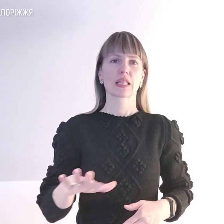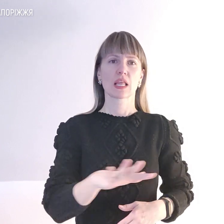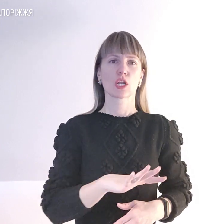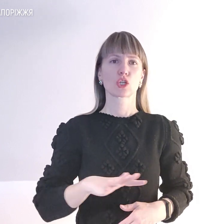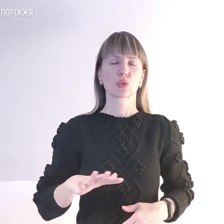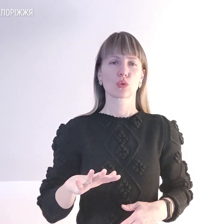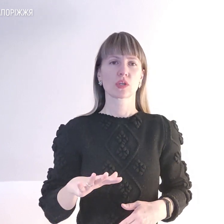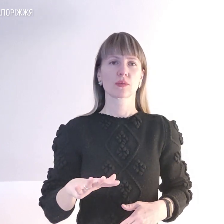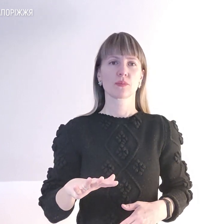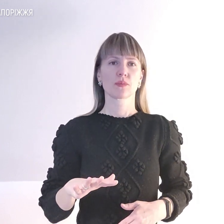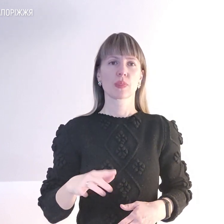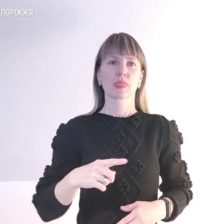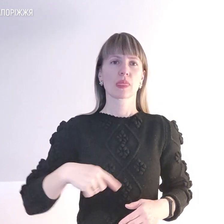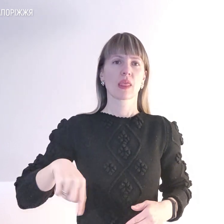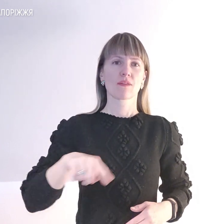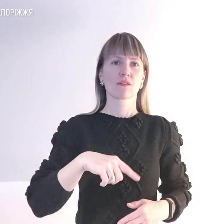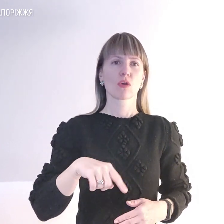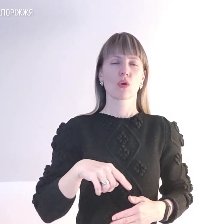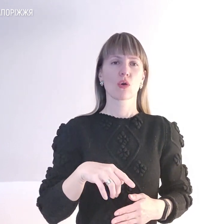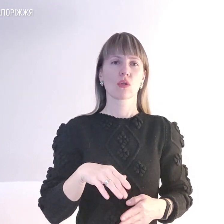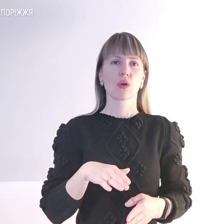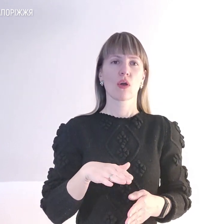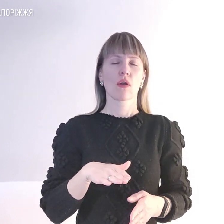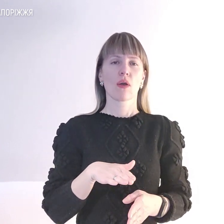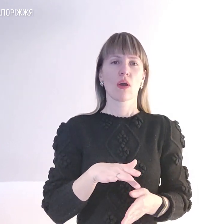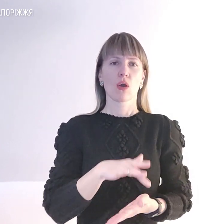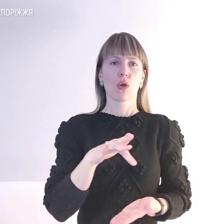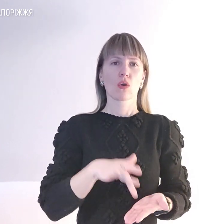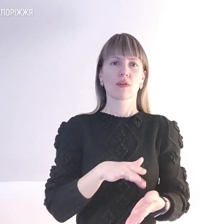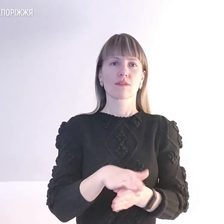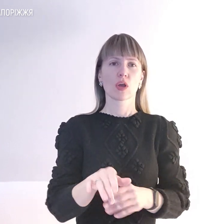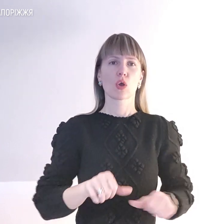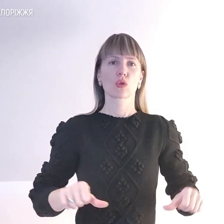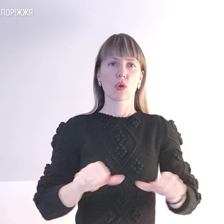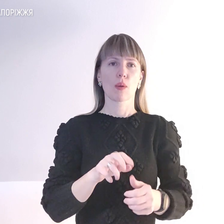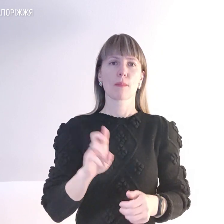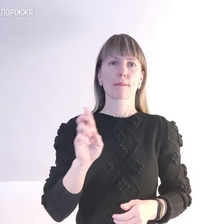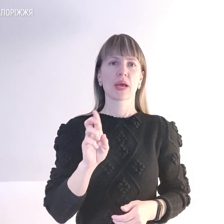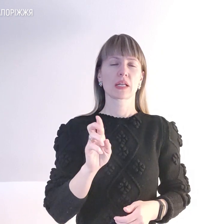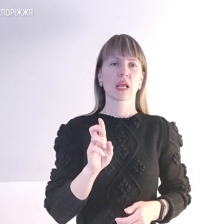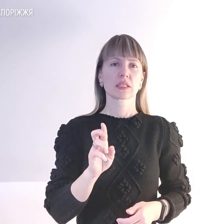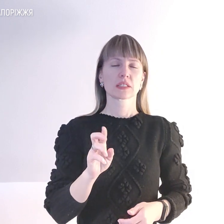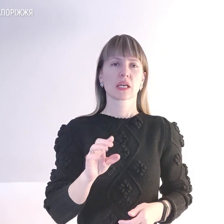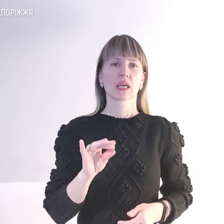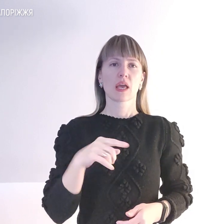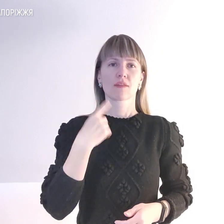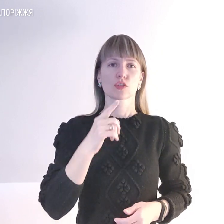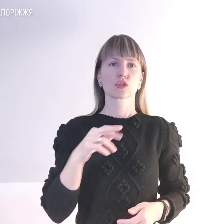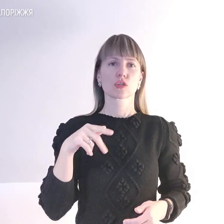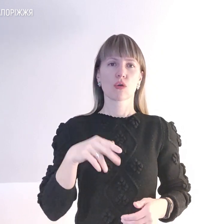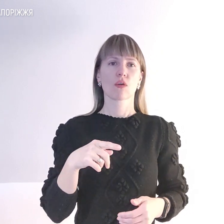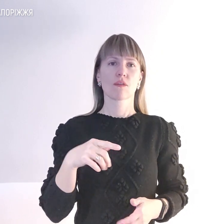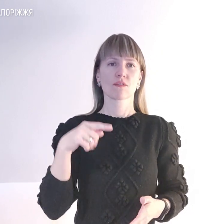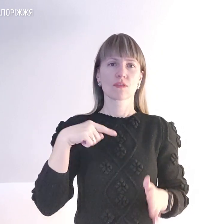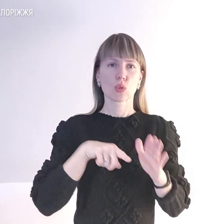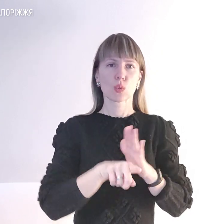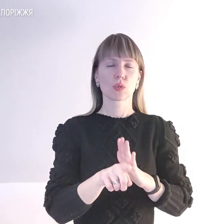території навколо міськвиконкому Бердянська, а також кажуть, що вони заходили всередину міськвиконкому. На